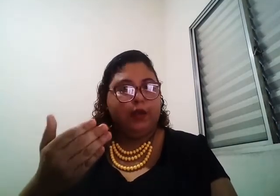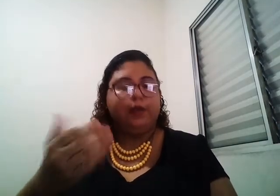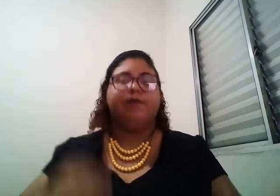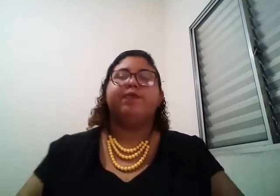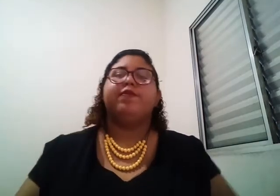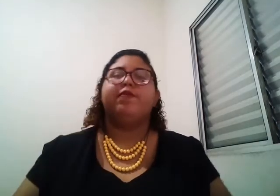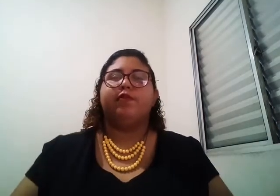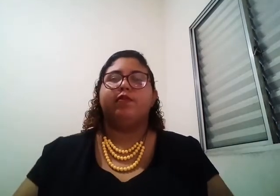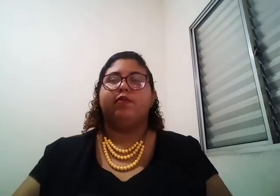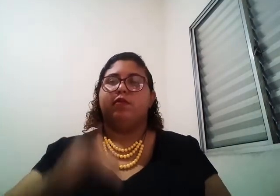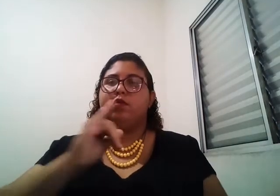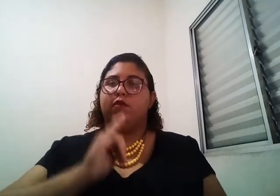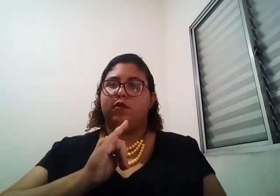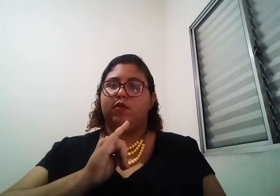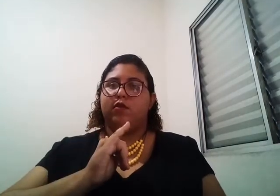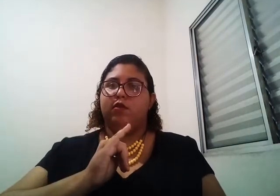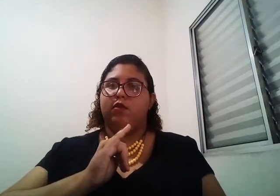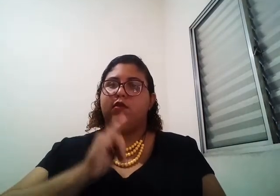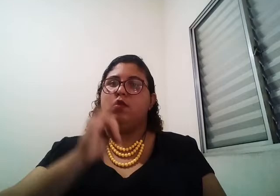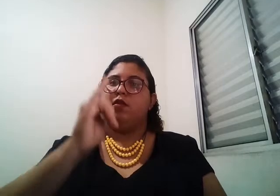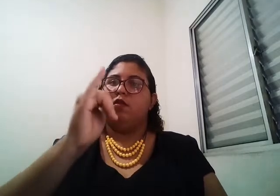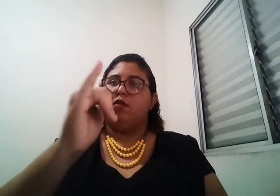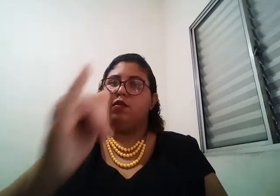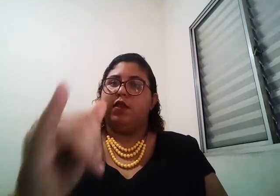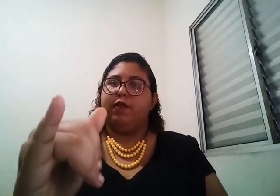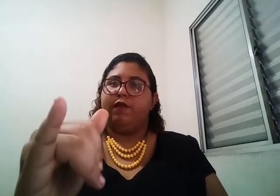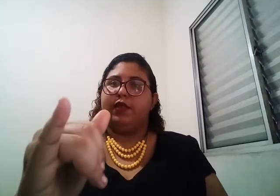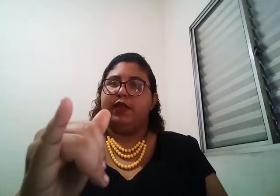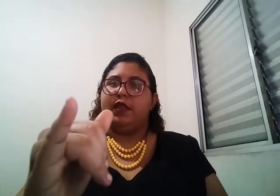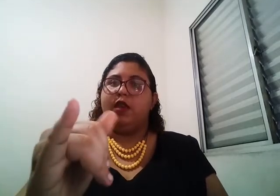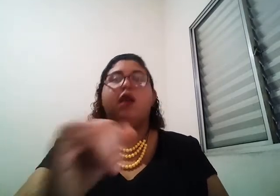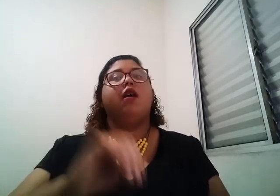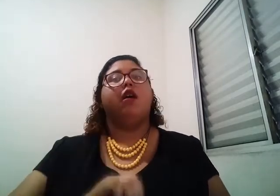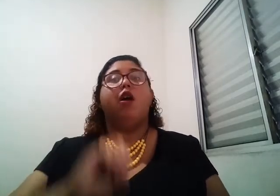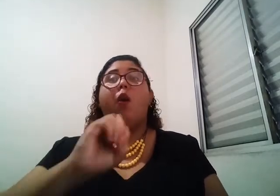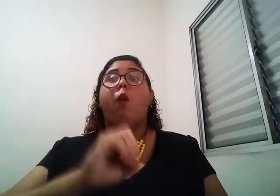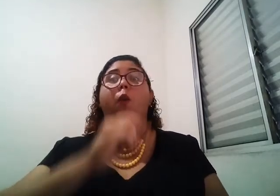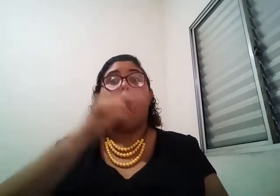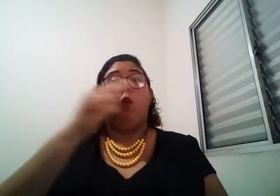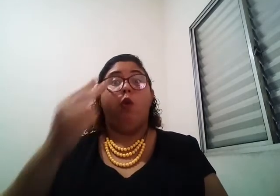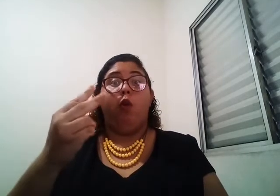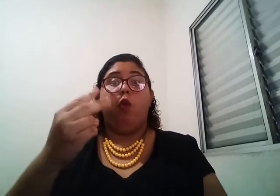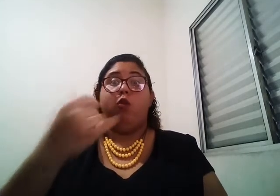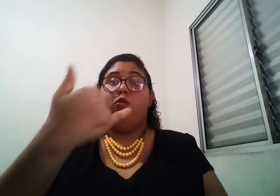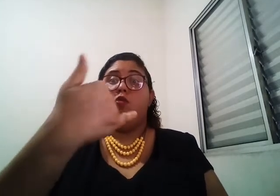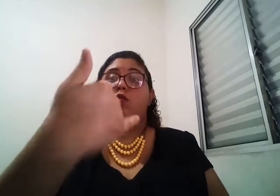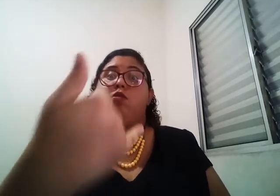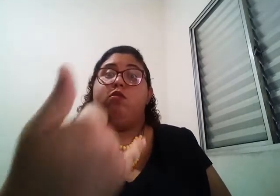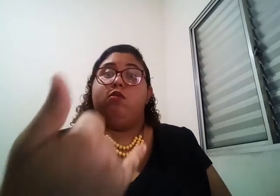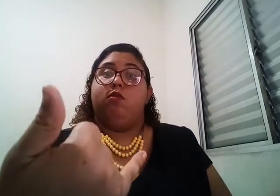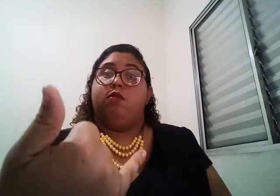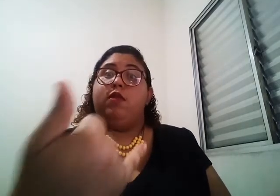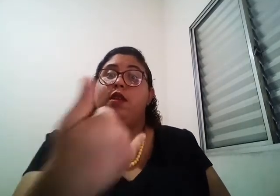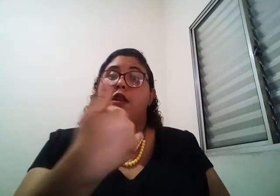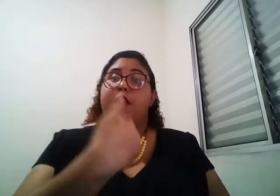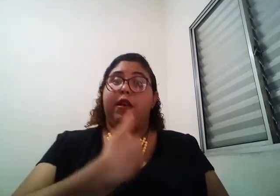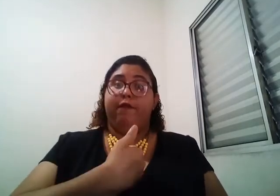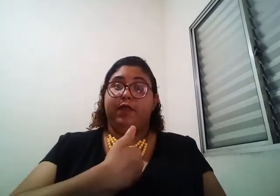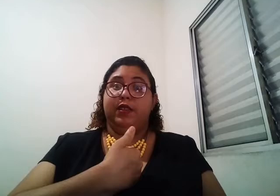me avisou. Vejam, percebam a forma que é sinalizado. Aqui, onde eu avisei, é